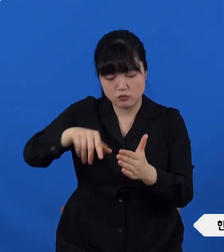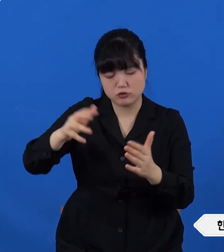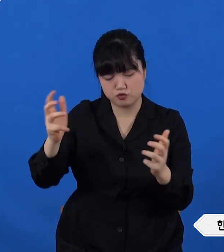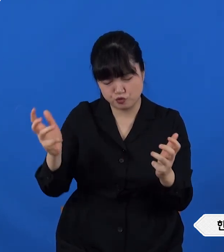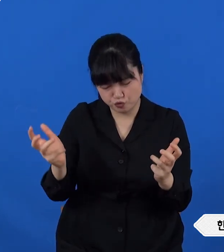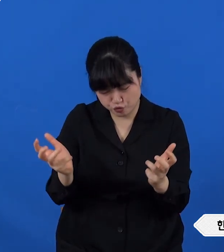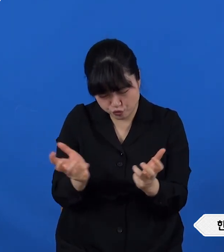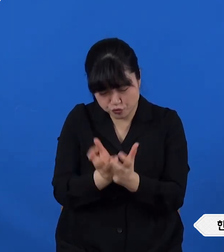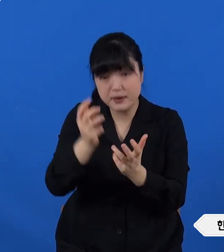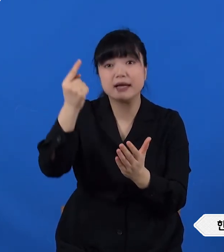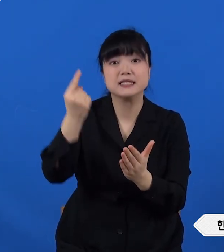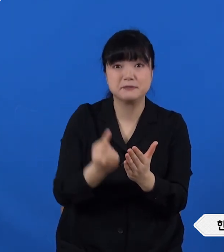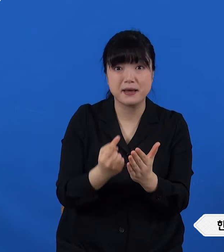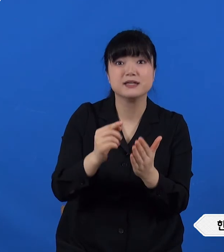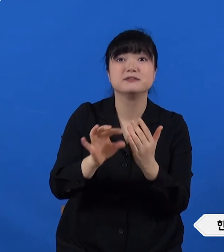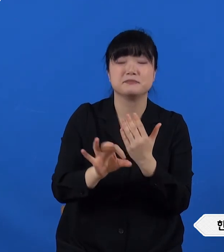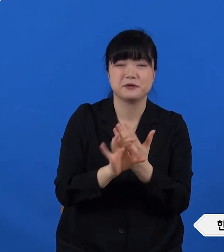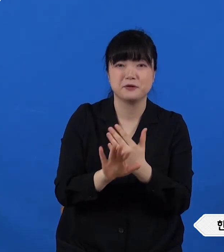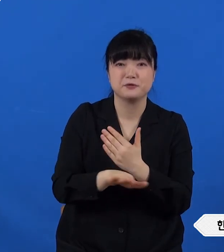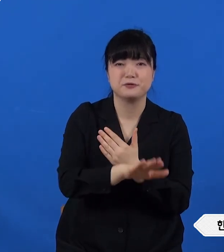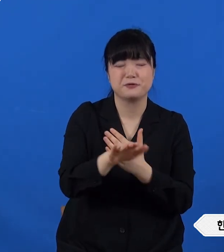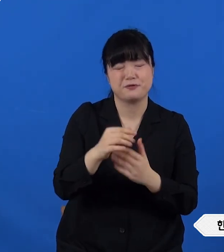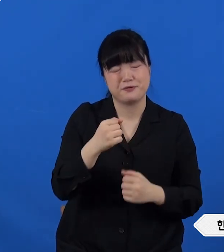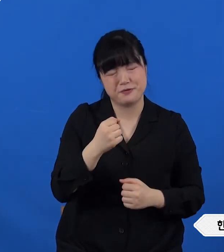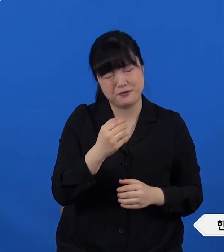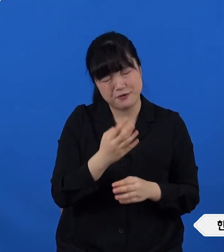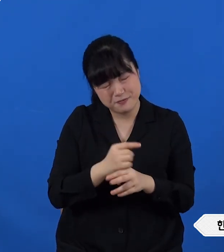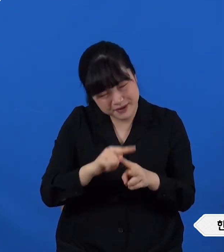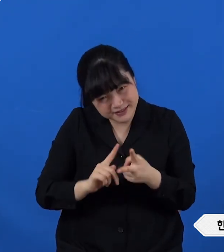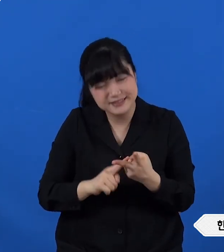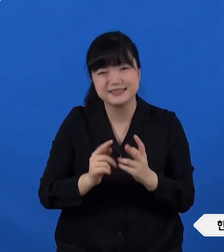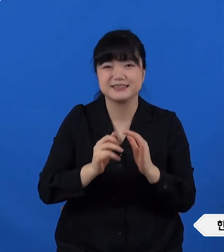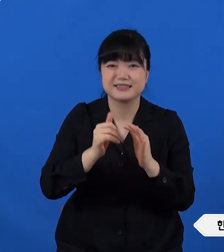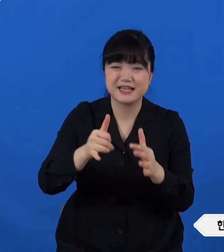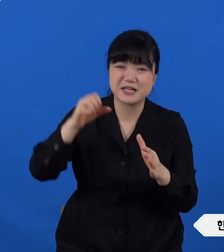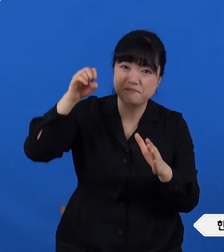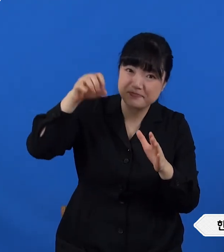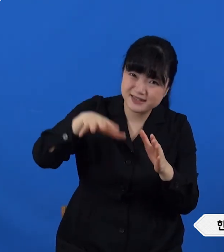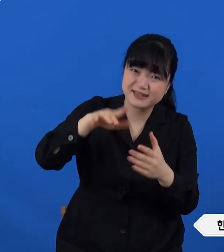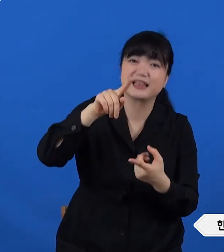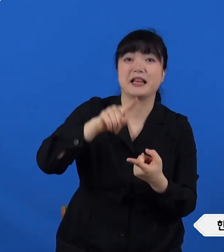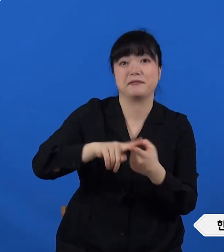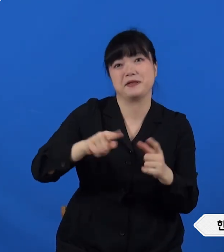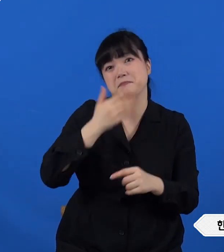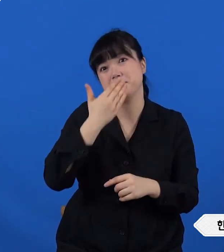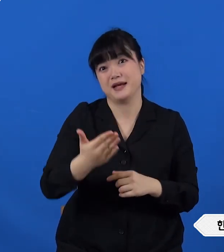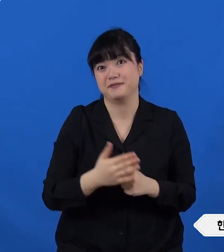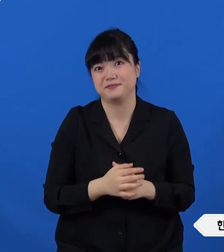충만히 임하시면 우리도 얼마든지 세상의 빛으로 살 수가 있는 것이죠.